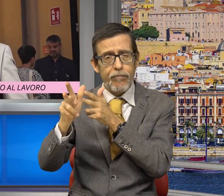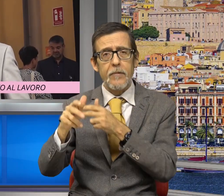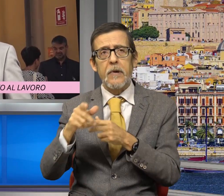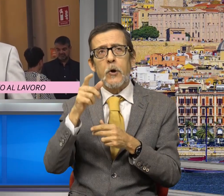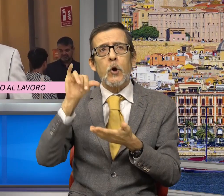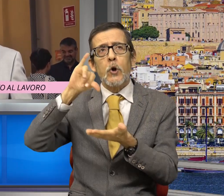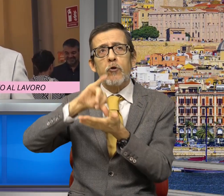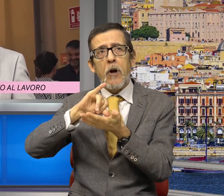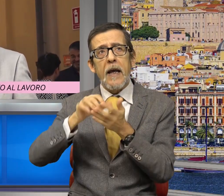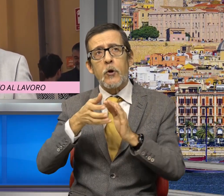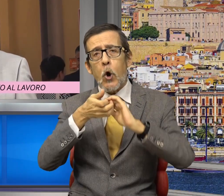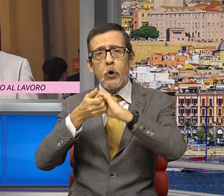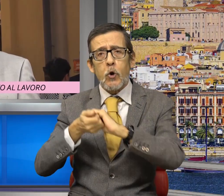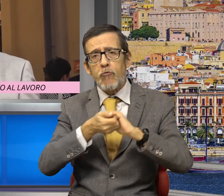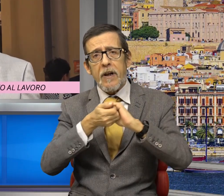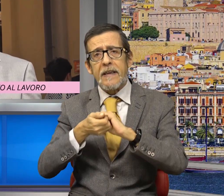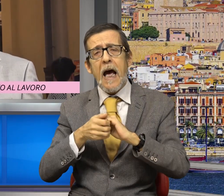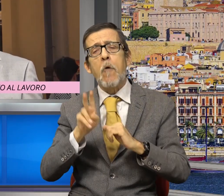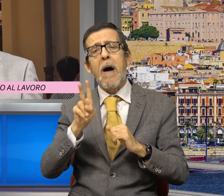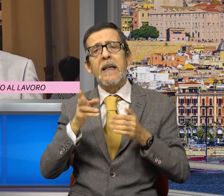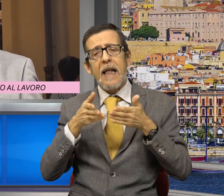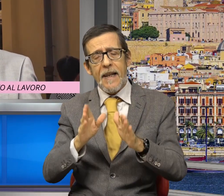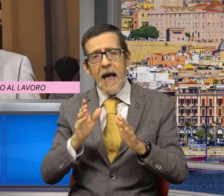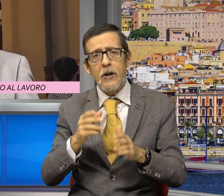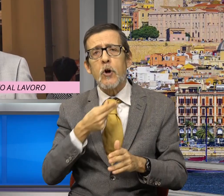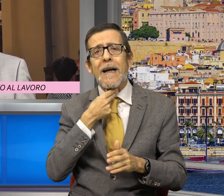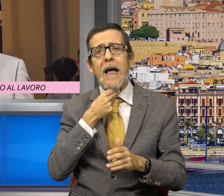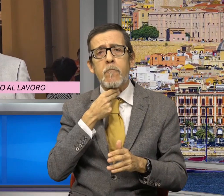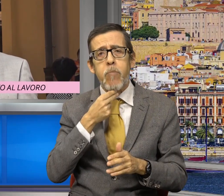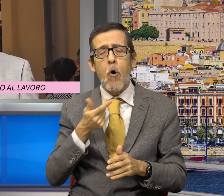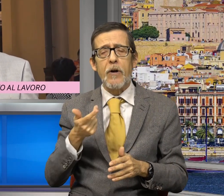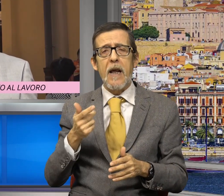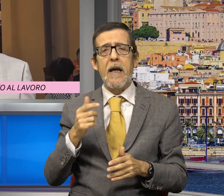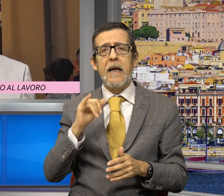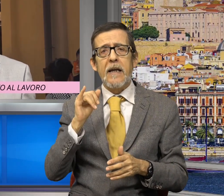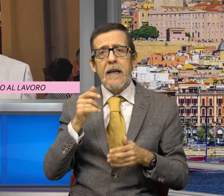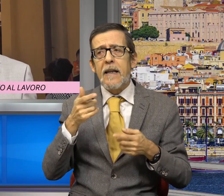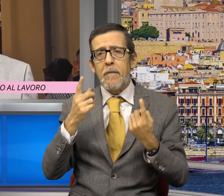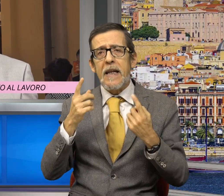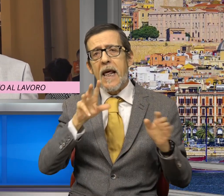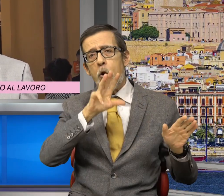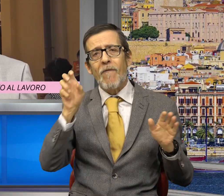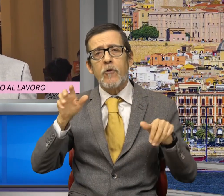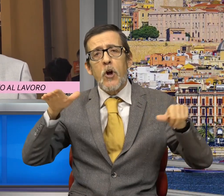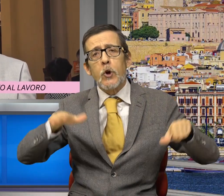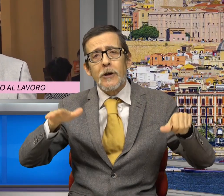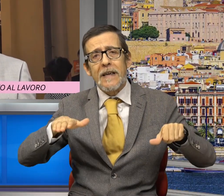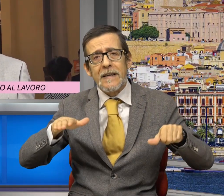umanitaria, arriva a Carbonia, nasce a Carbonia Iglesias negli anni 60, grazie ai finanziamenti per la Cassa per il